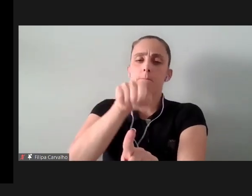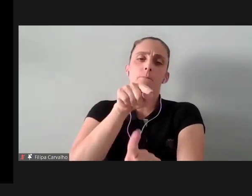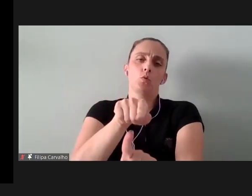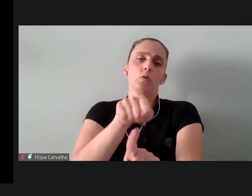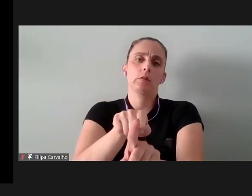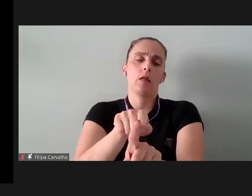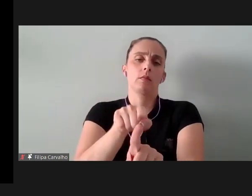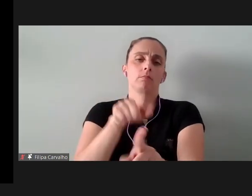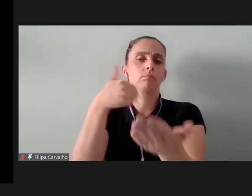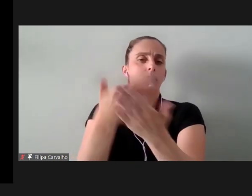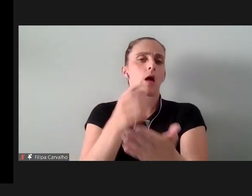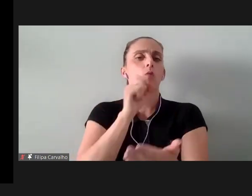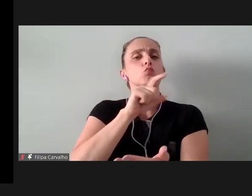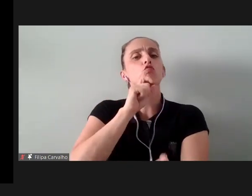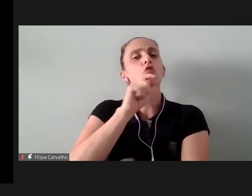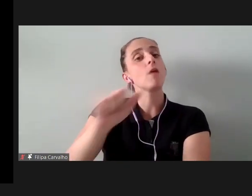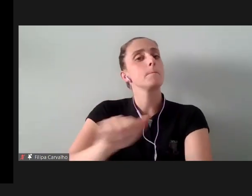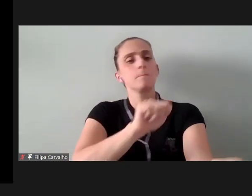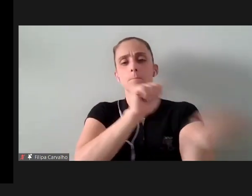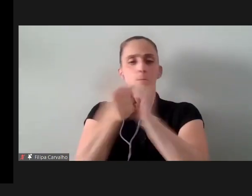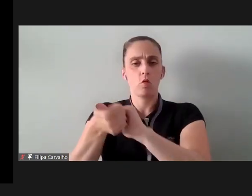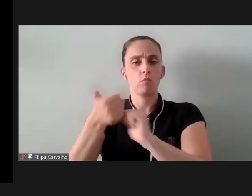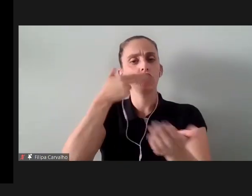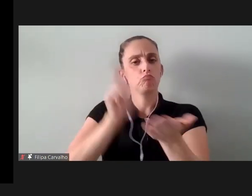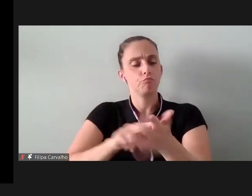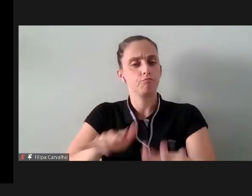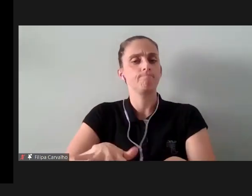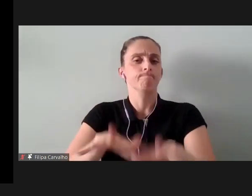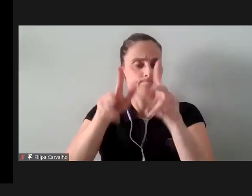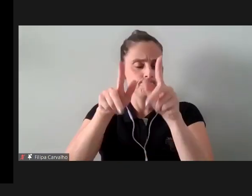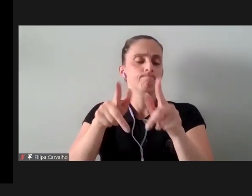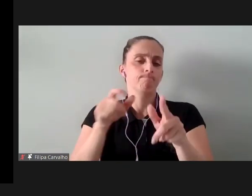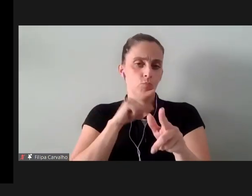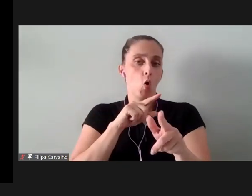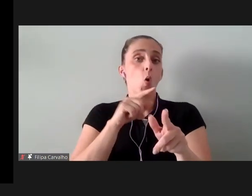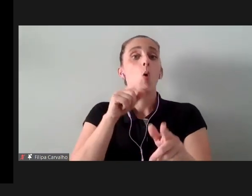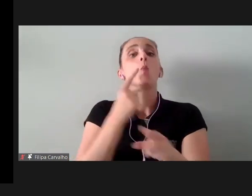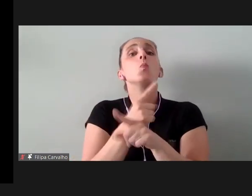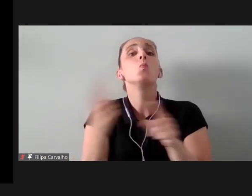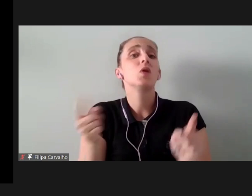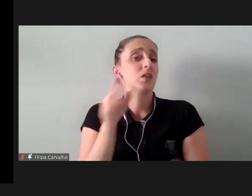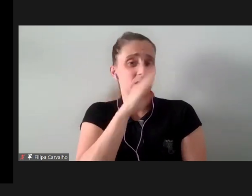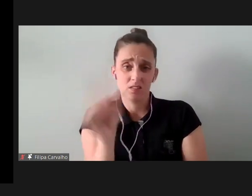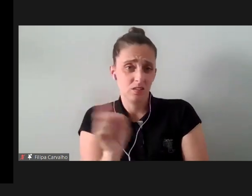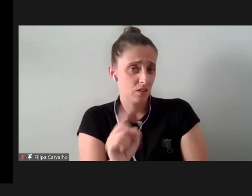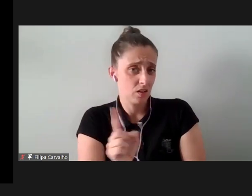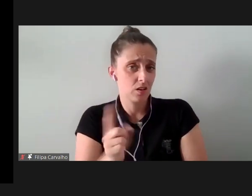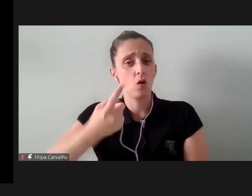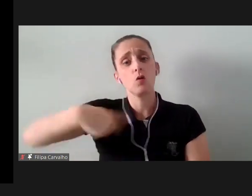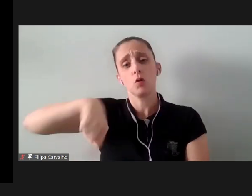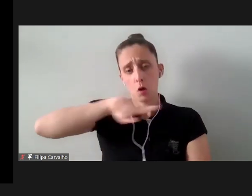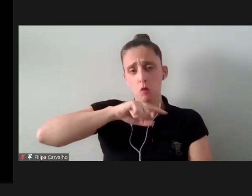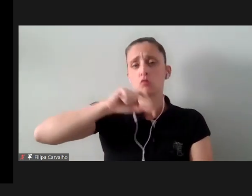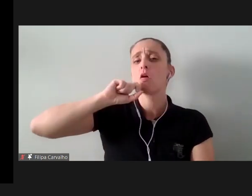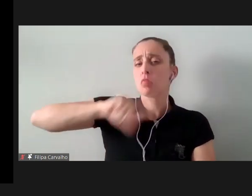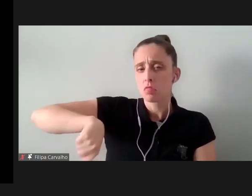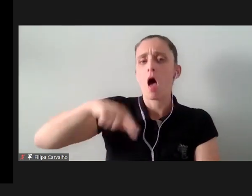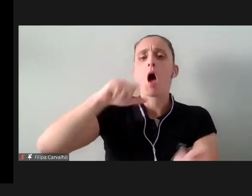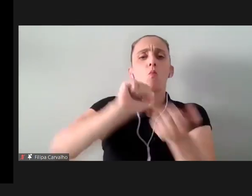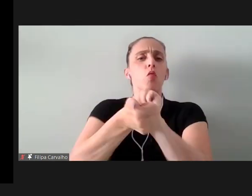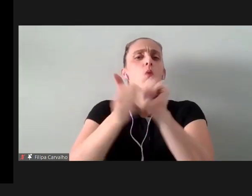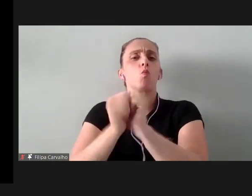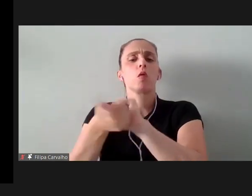para que a reforma tenha o seu êxito. Porque se não vejamos, nós podemos estar a reformar